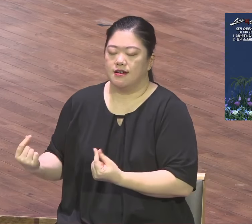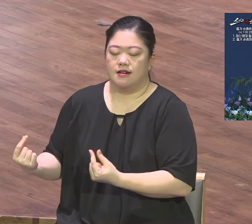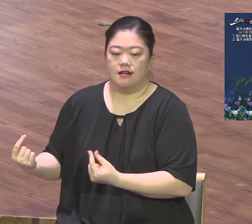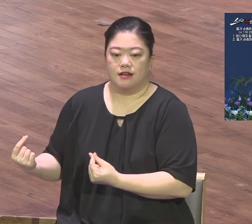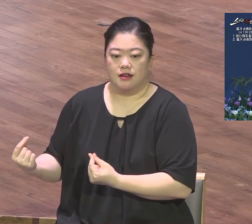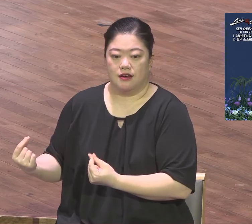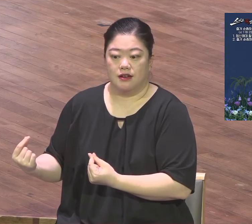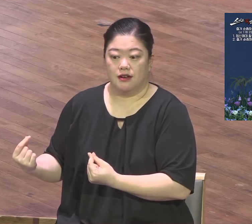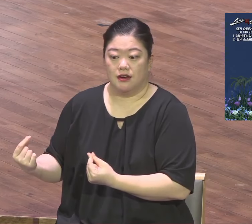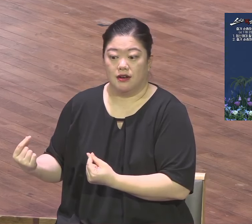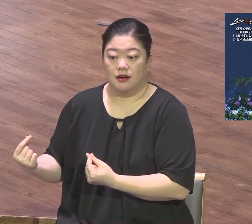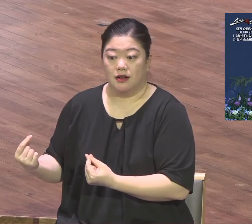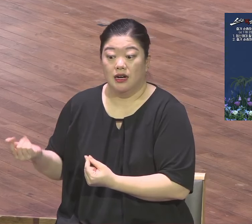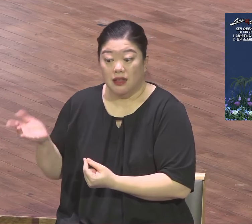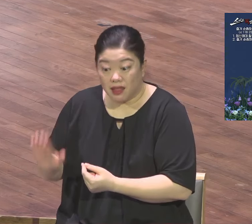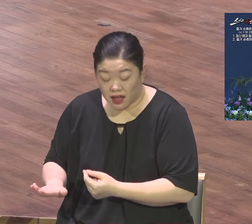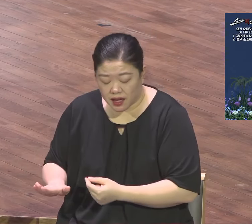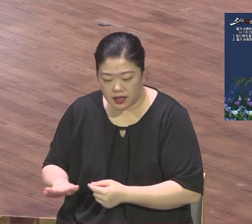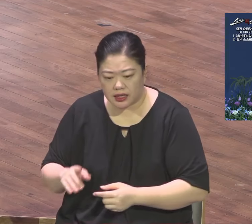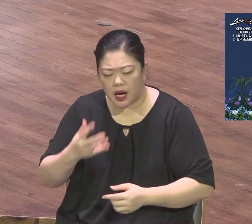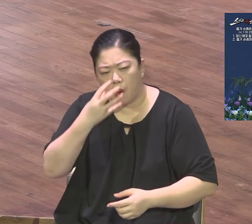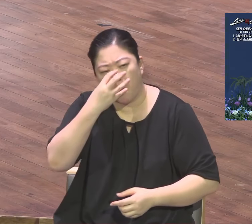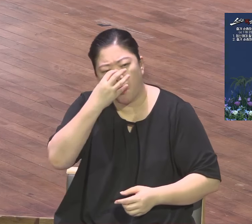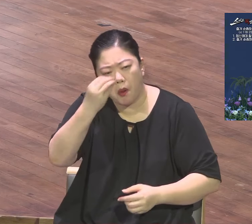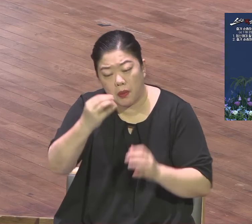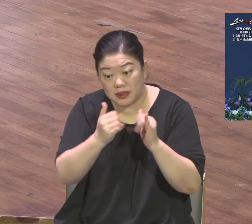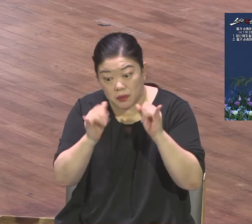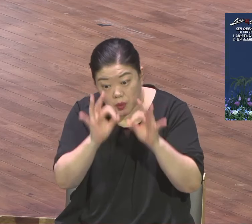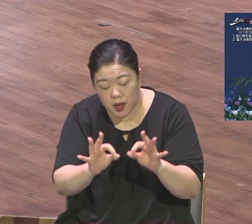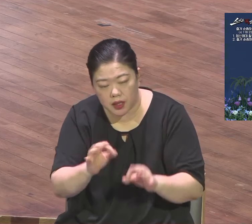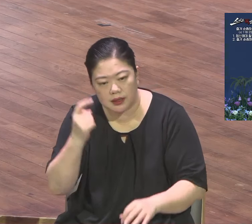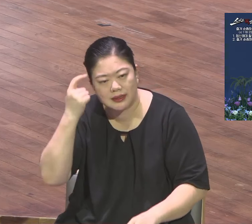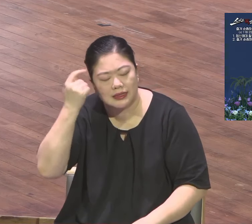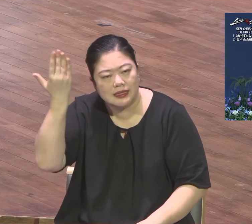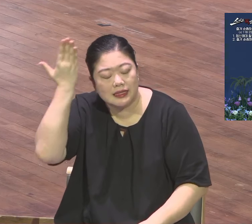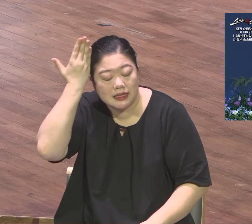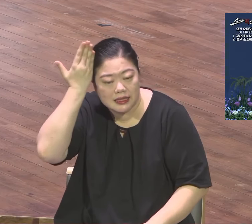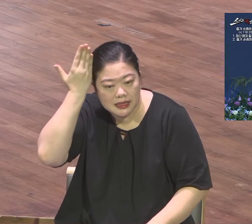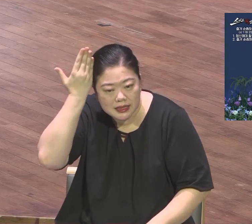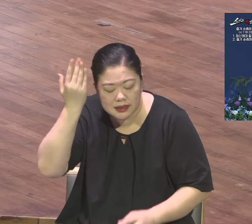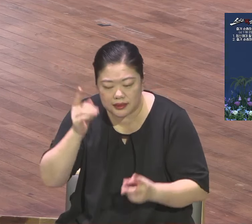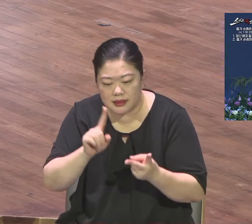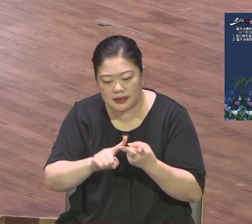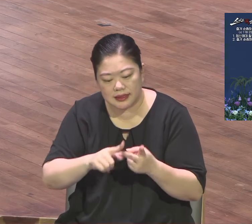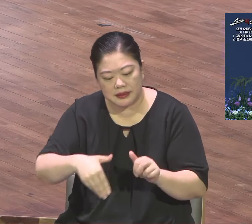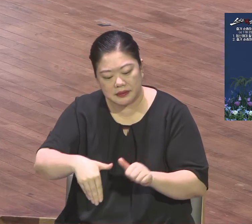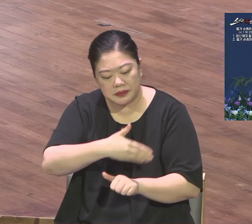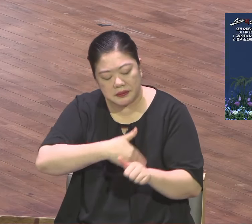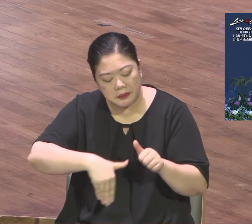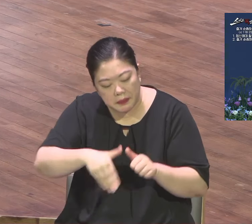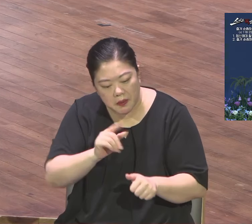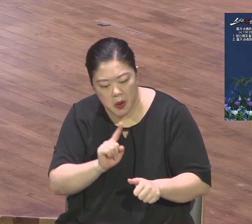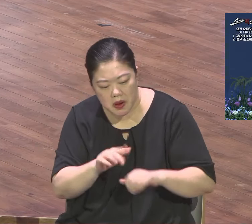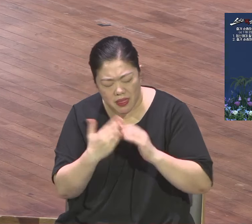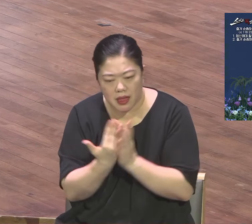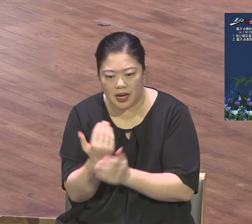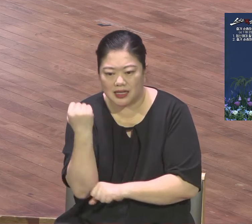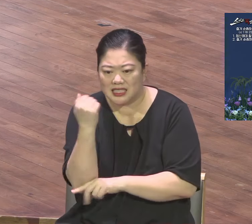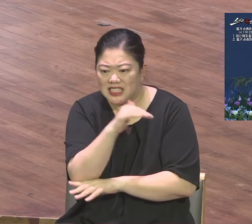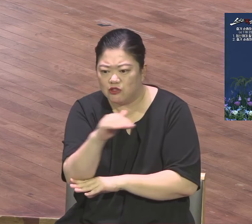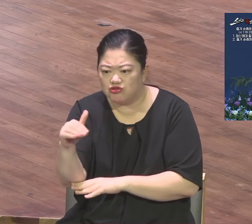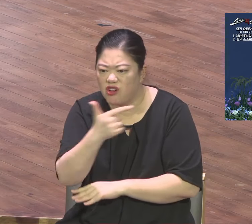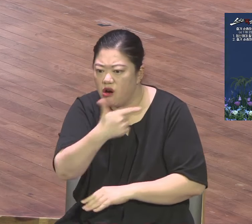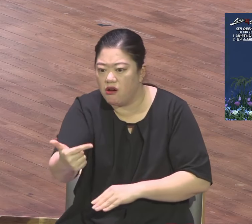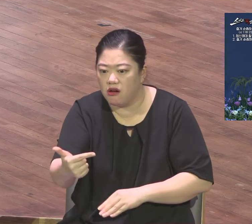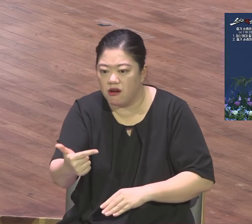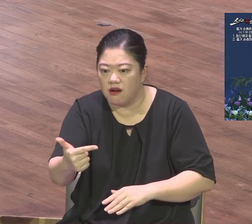경험, 자기 지식, 자기. 자기의 삼장입니다. 여기 딱 잡혀 있어요. 그래서